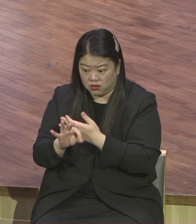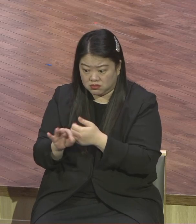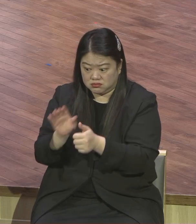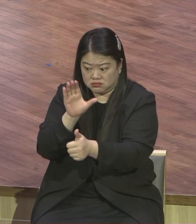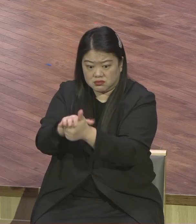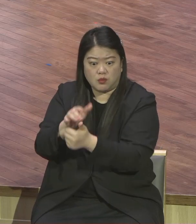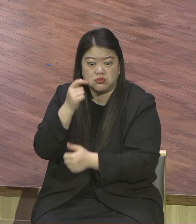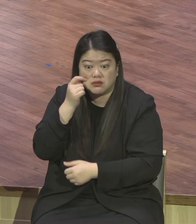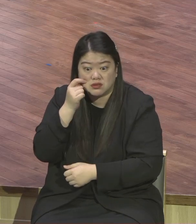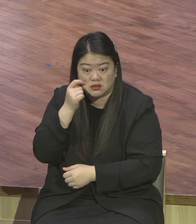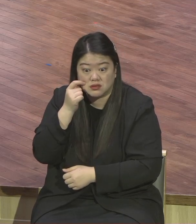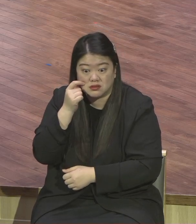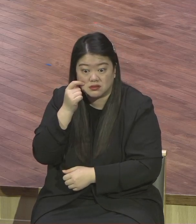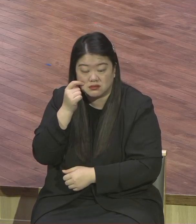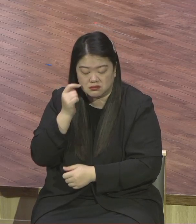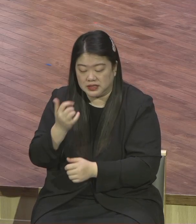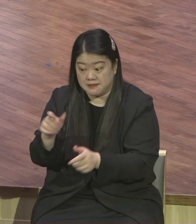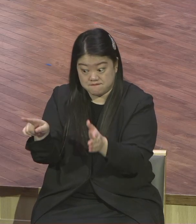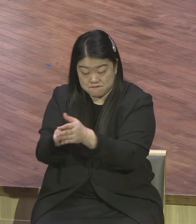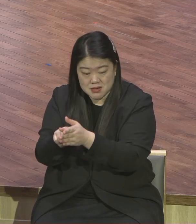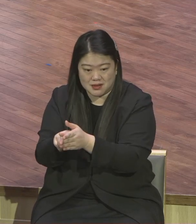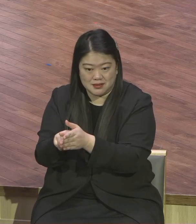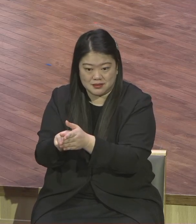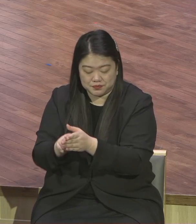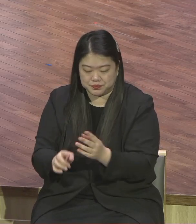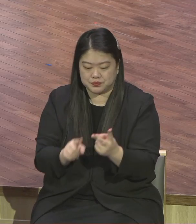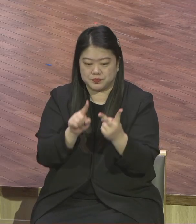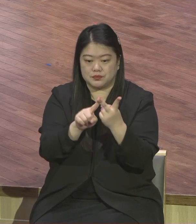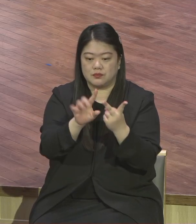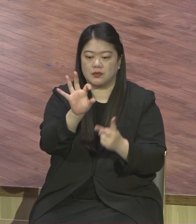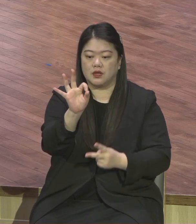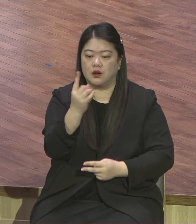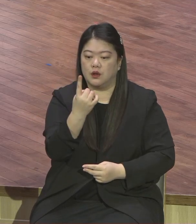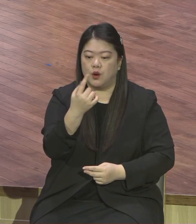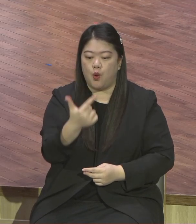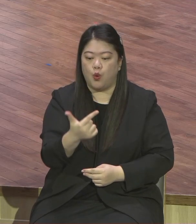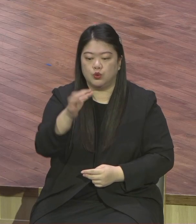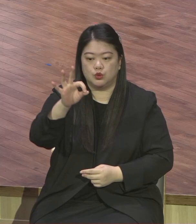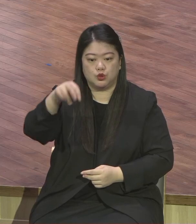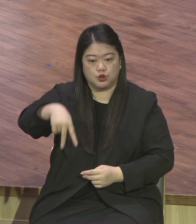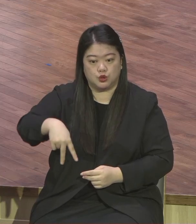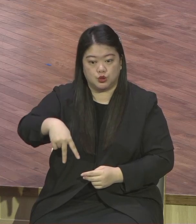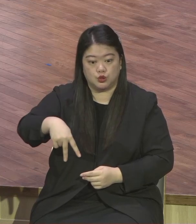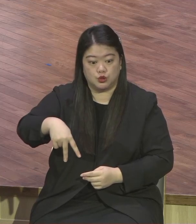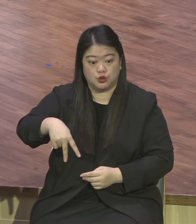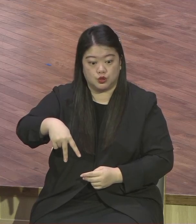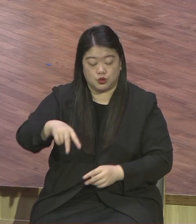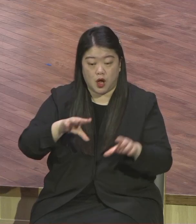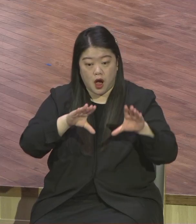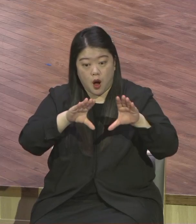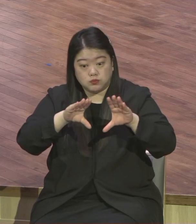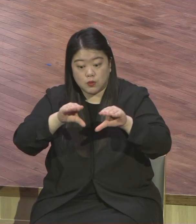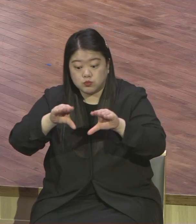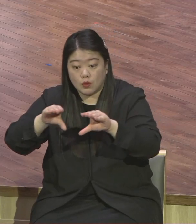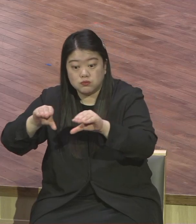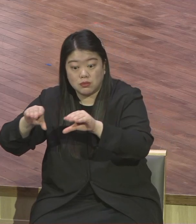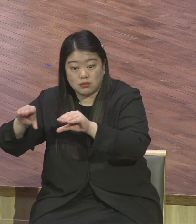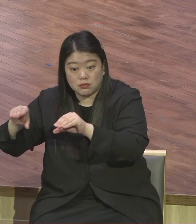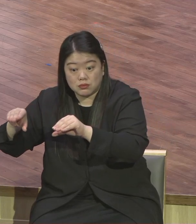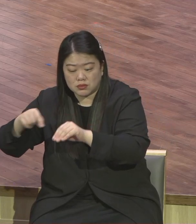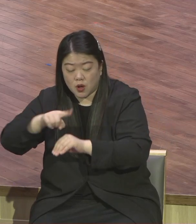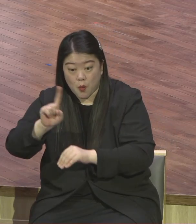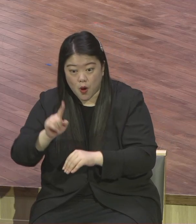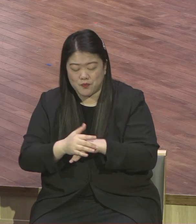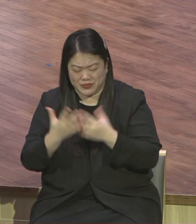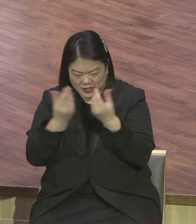온유는 자기 힘을 다스려 통제하는 것을 말합니다. 마치 펄펄 뛰는 야생마를 잘 그렇게